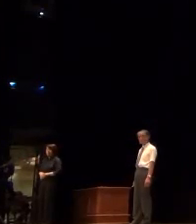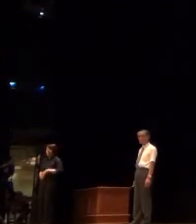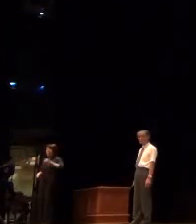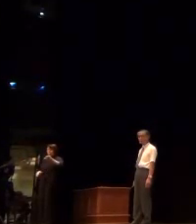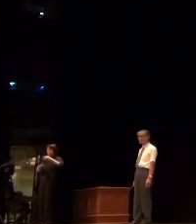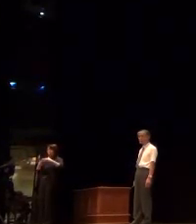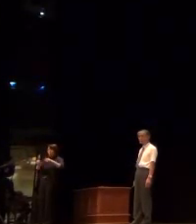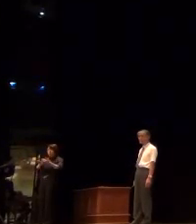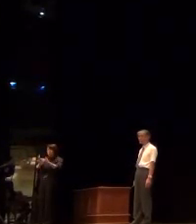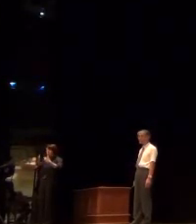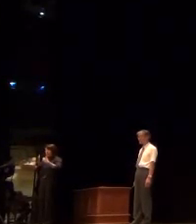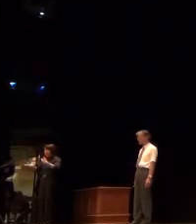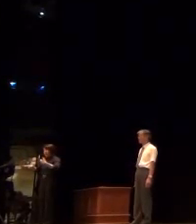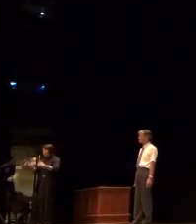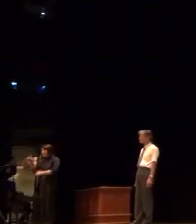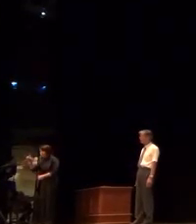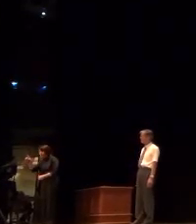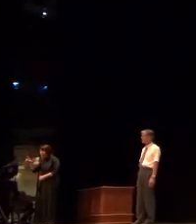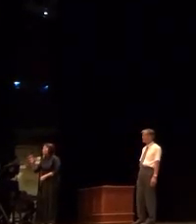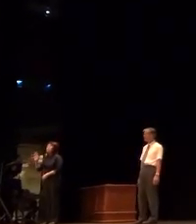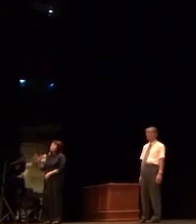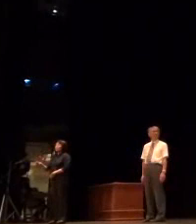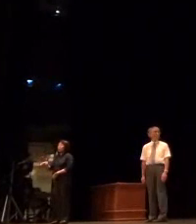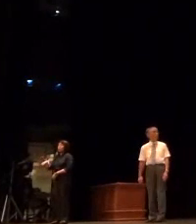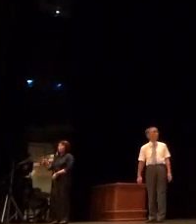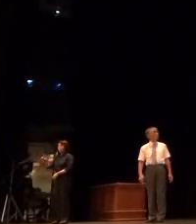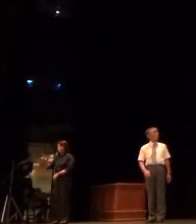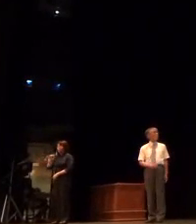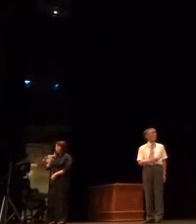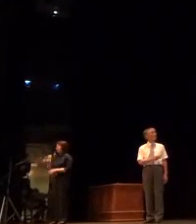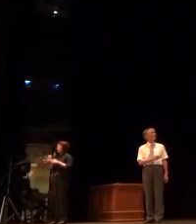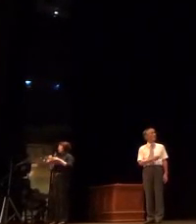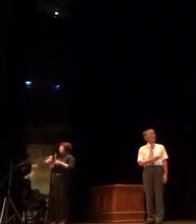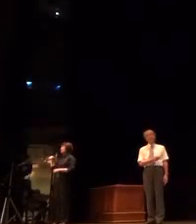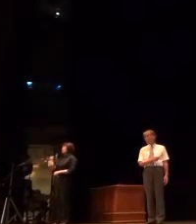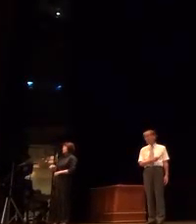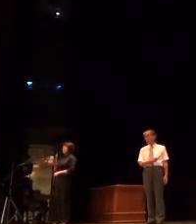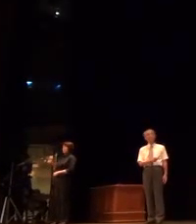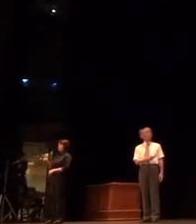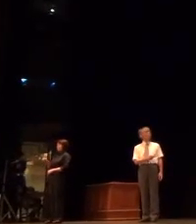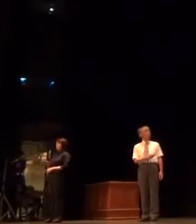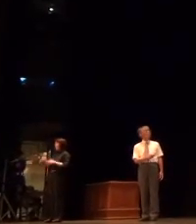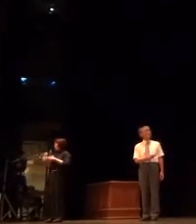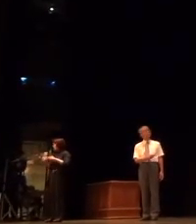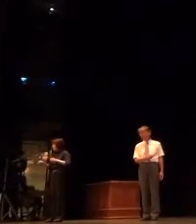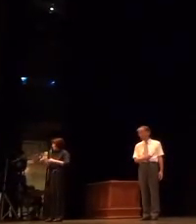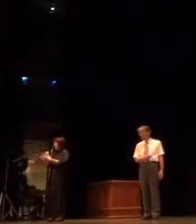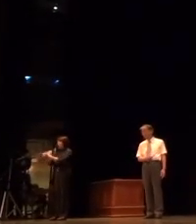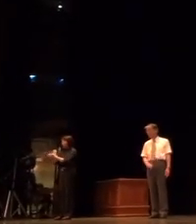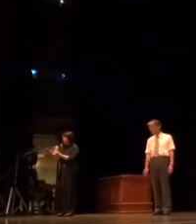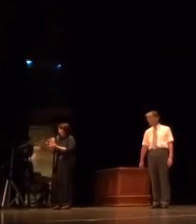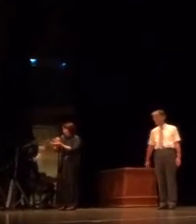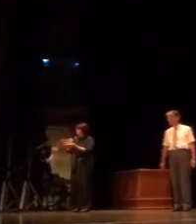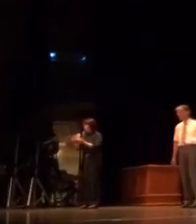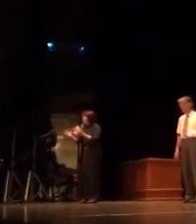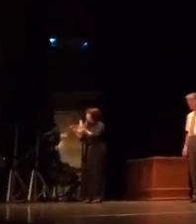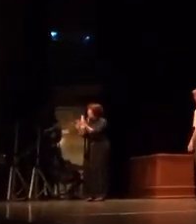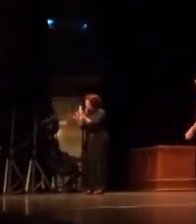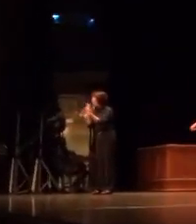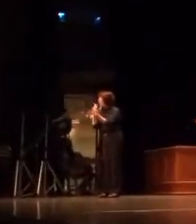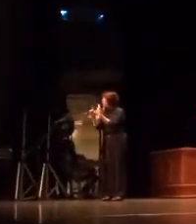どこですか？日本ですよね。日本という国は平和利用だということを言いなが